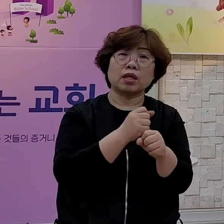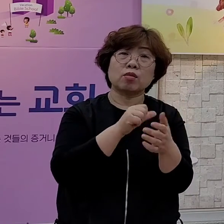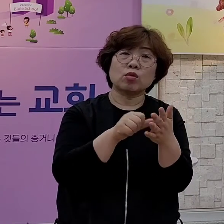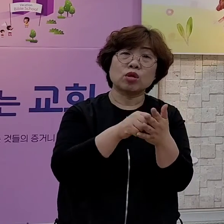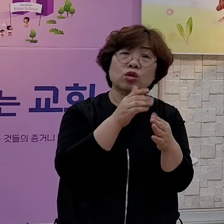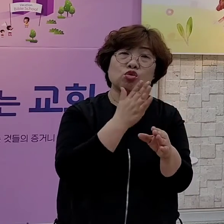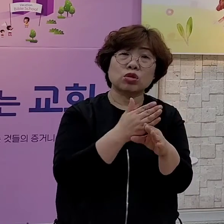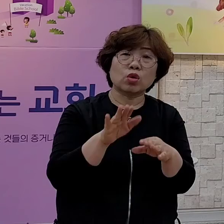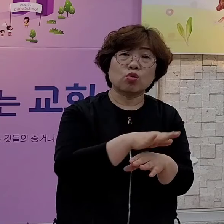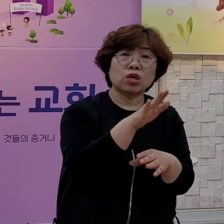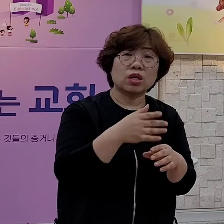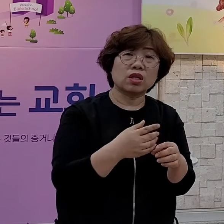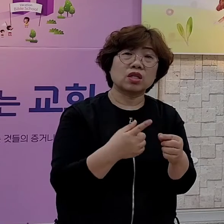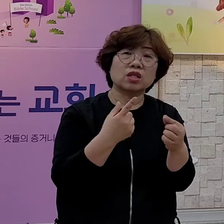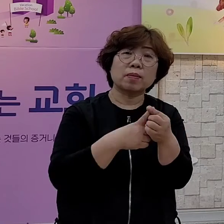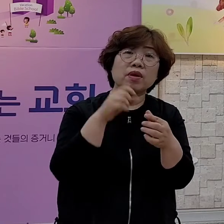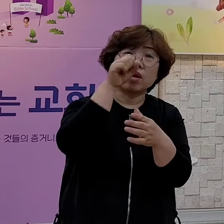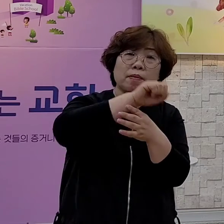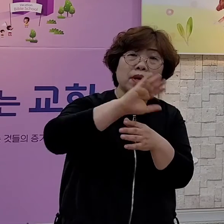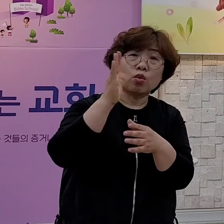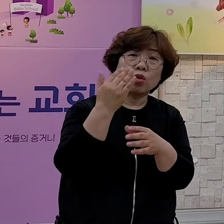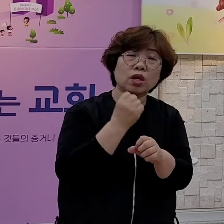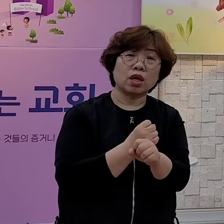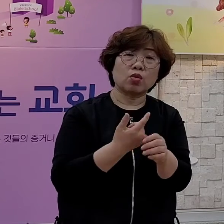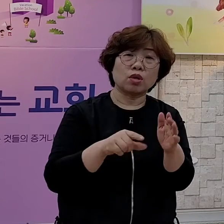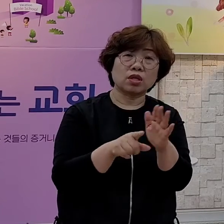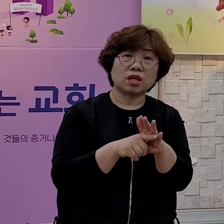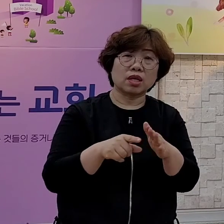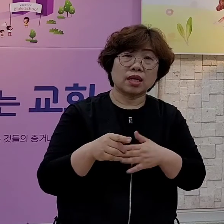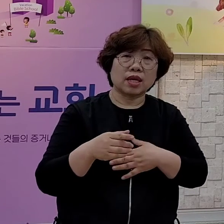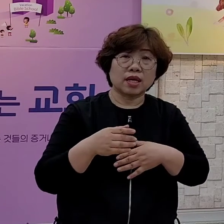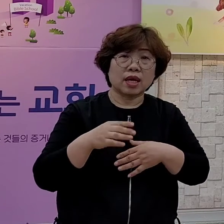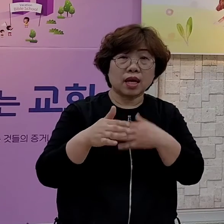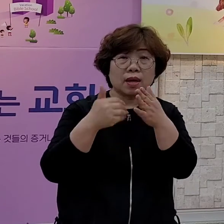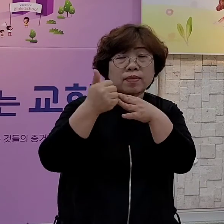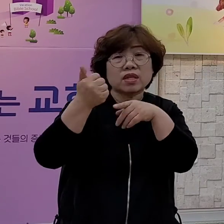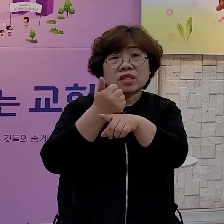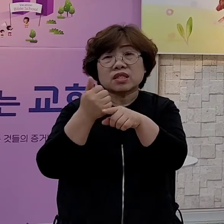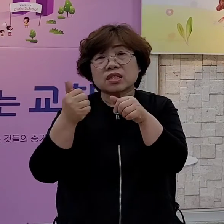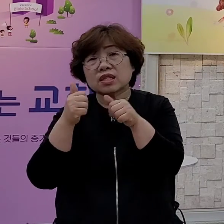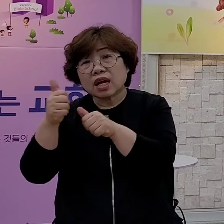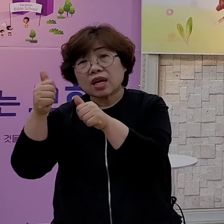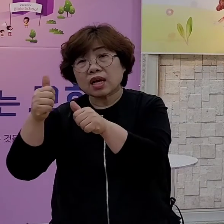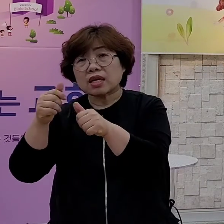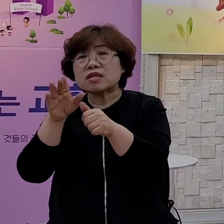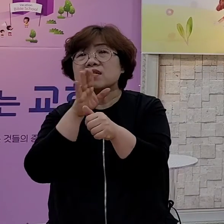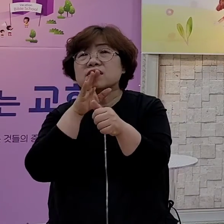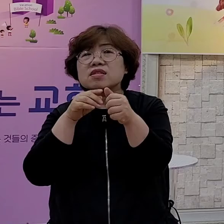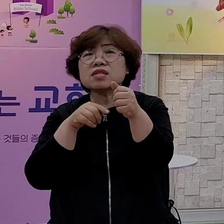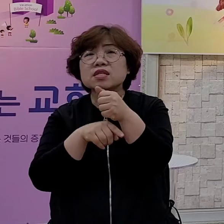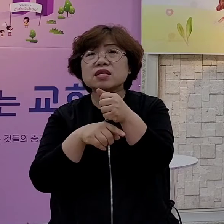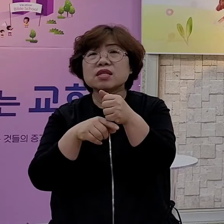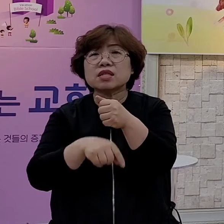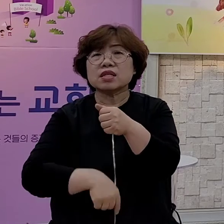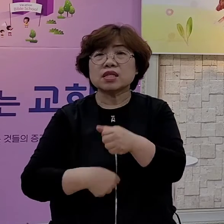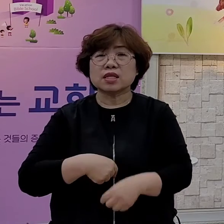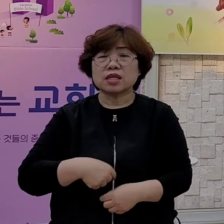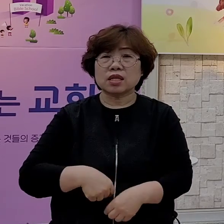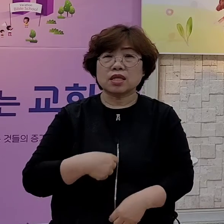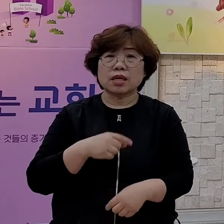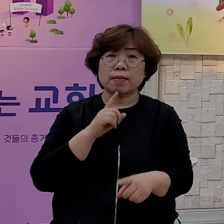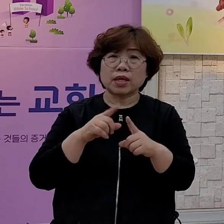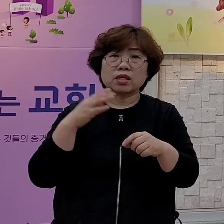중에 우리로 한 첫 열매가 되게 하시려고 자기의 뜻을 따라 진리의 말씀으로 우리를